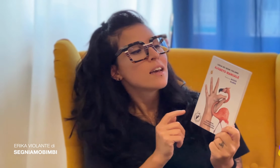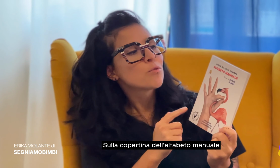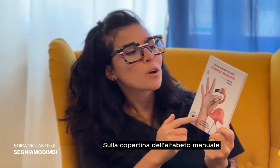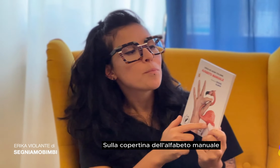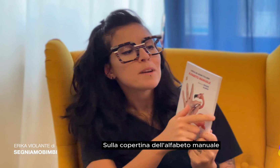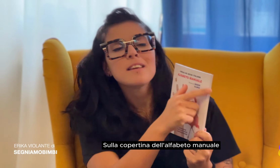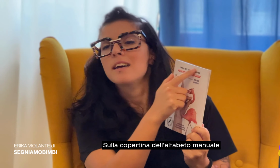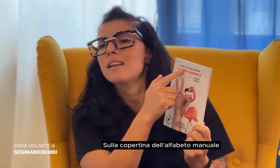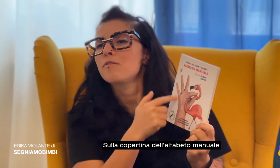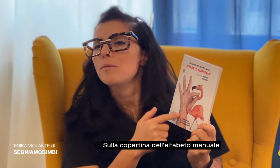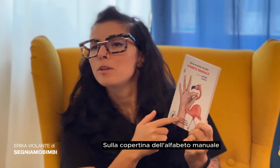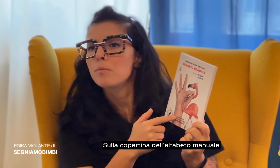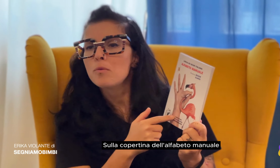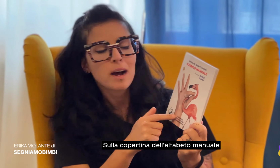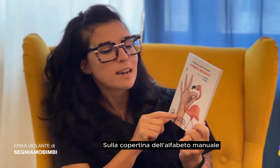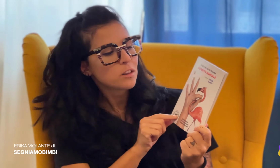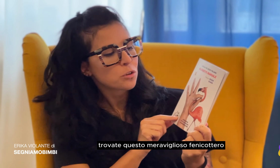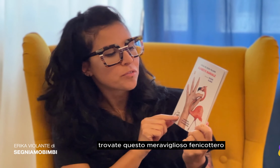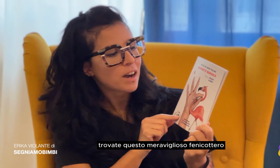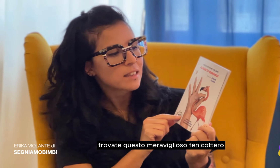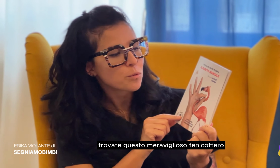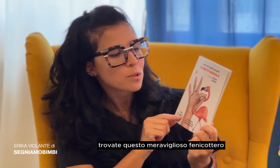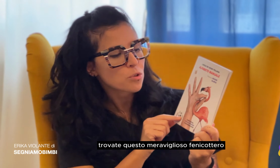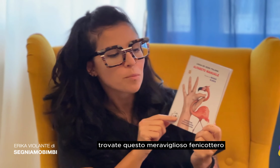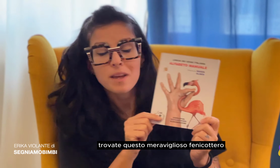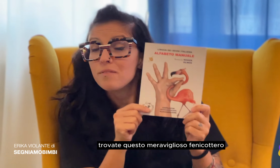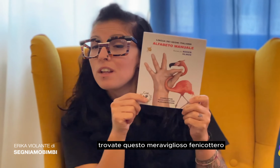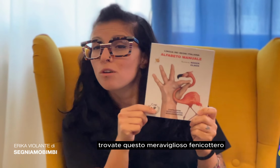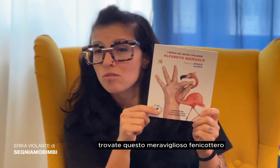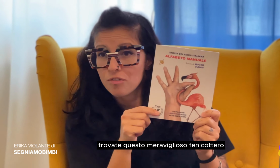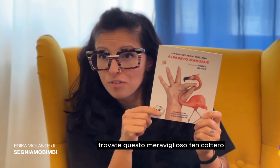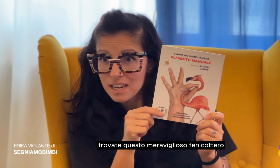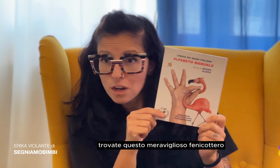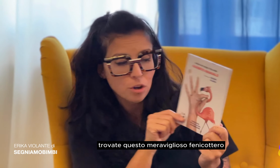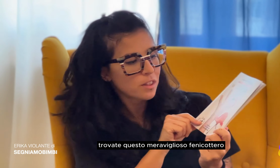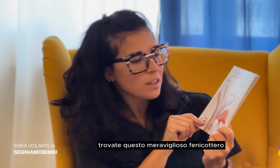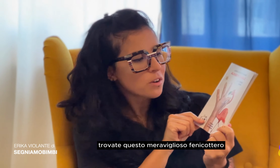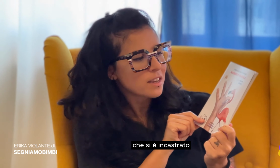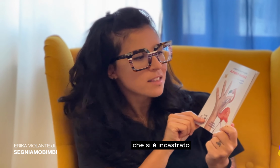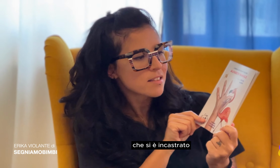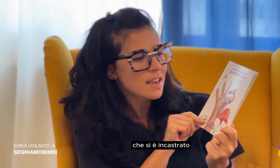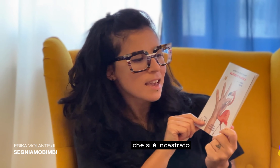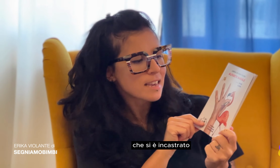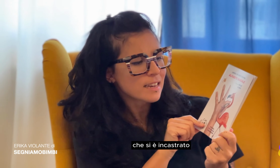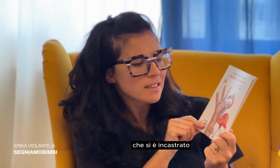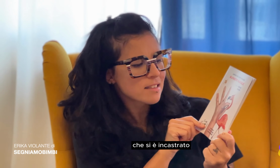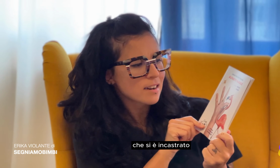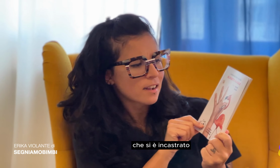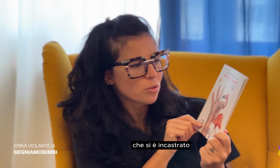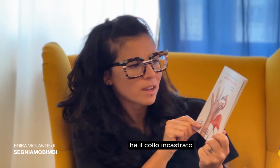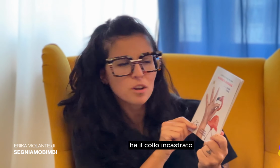Sulla copertina dell'alfabeto manuale trovate questo meraviglioso fenicottero che si è incastrato, ha il